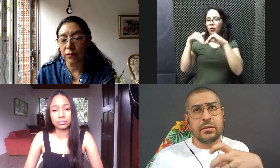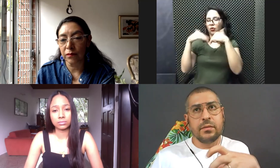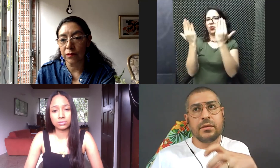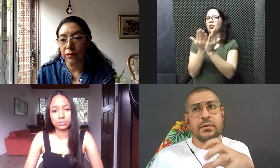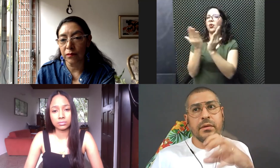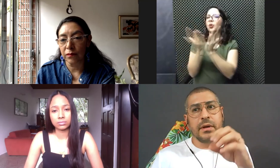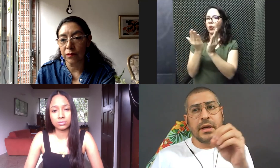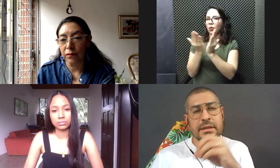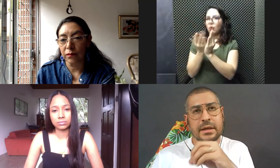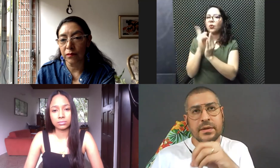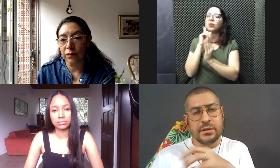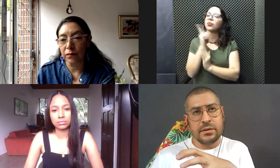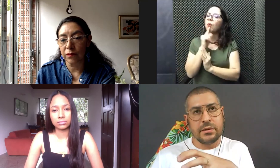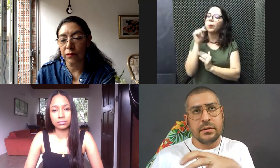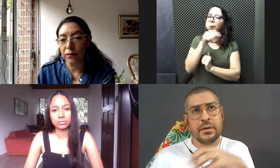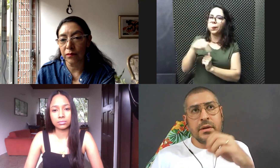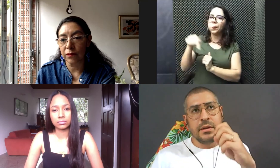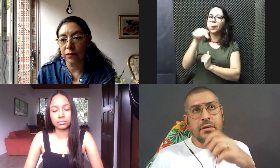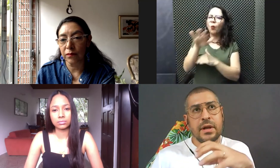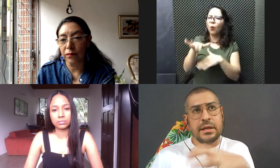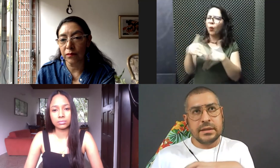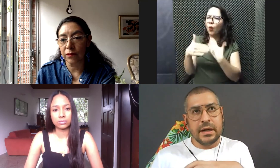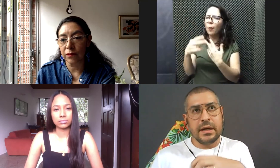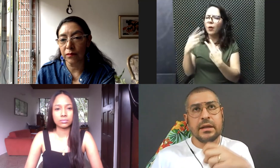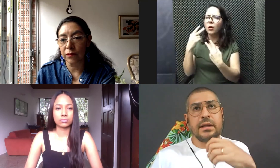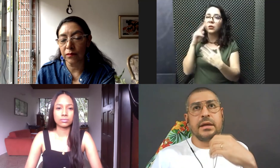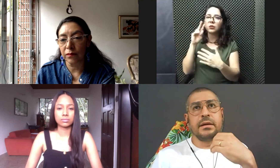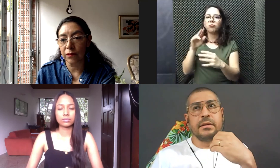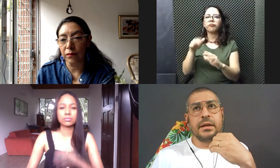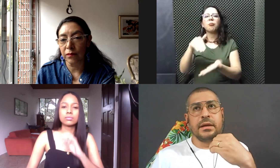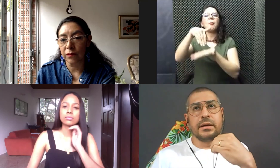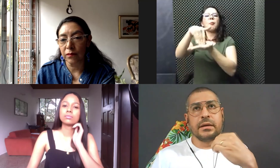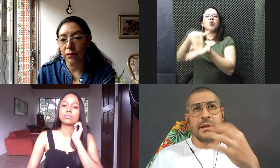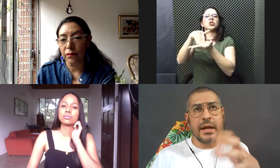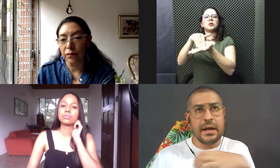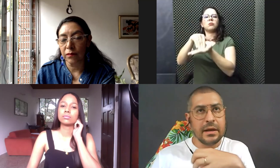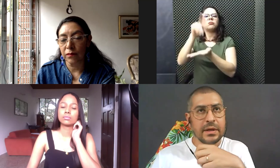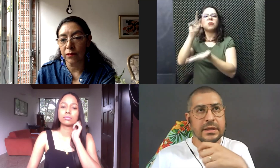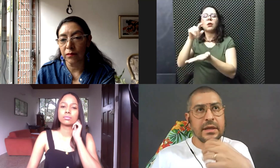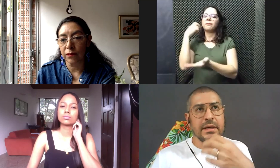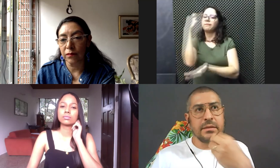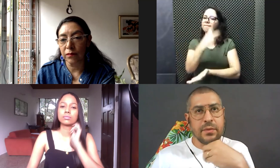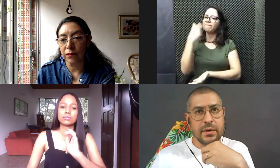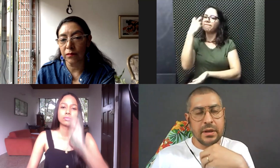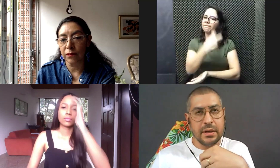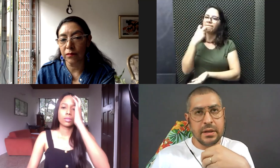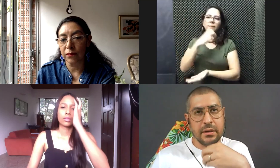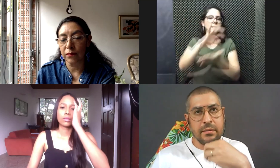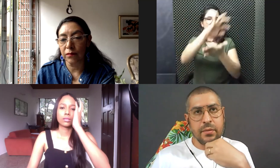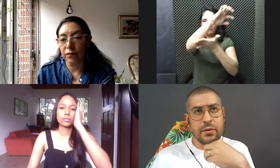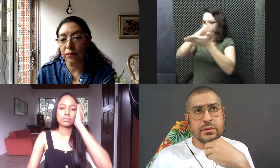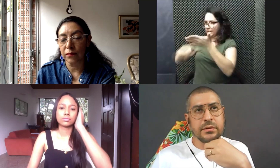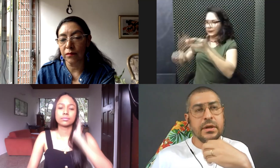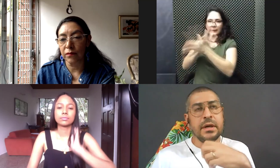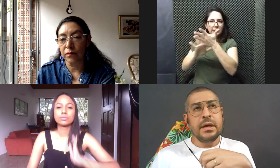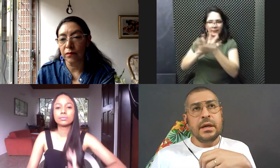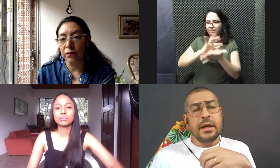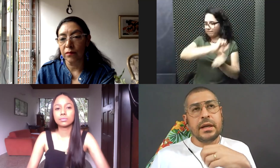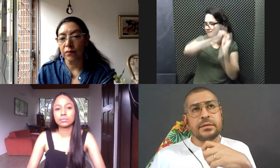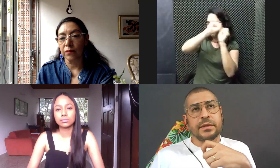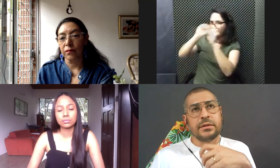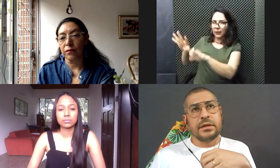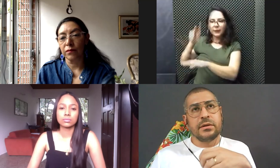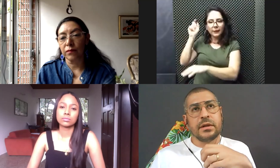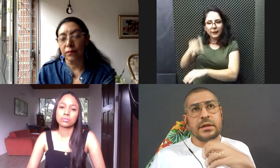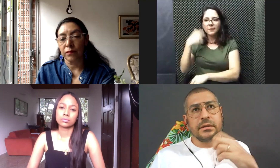sordas, cómo esa visión de oralizar, de quitar la lengua de señas y poner voz en